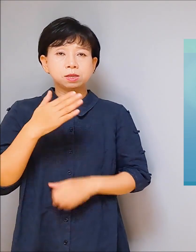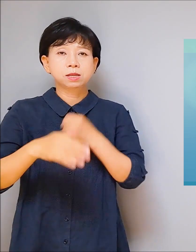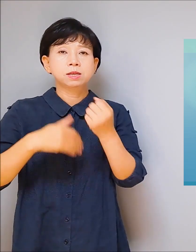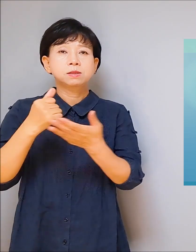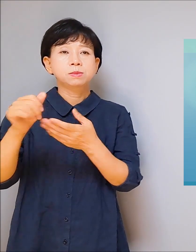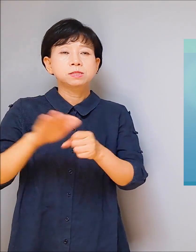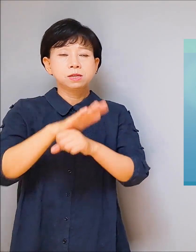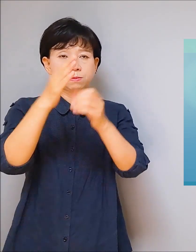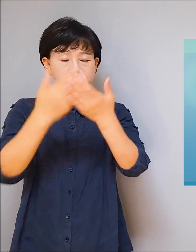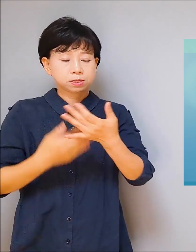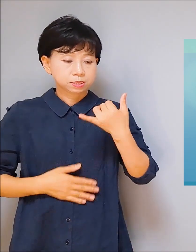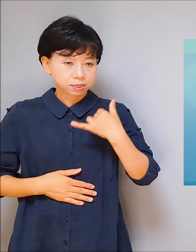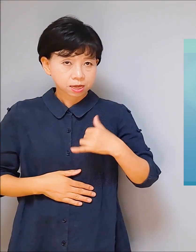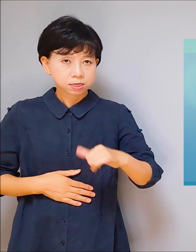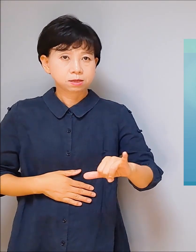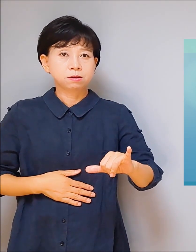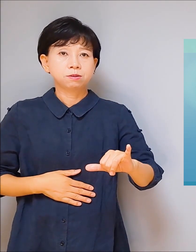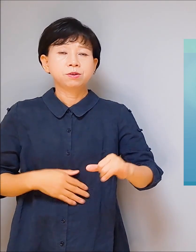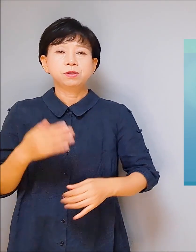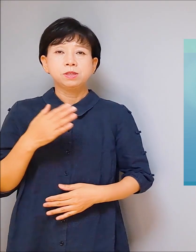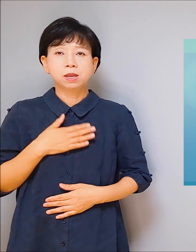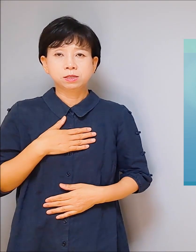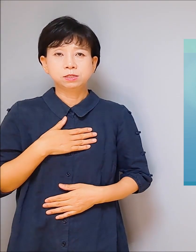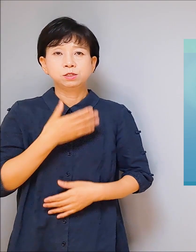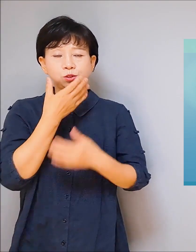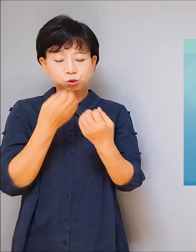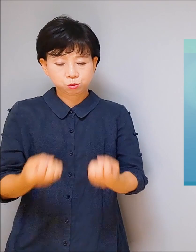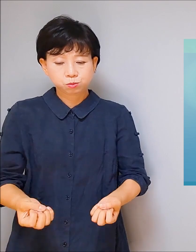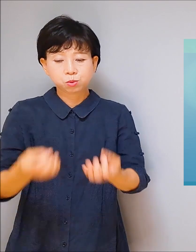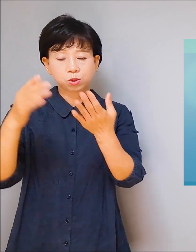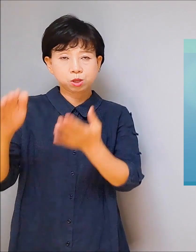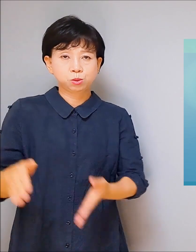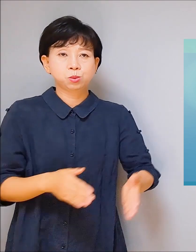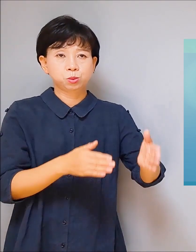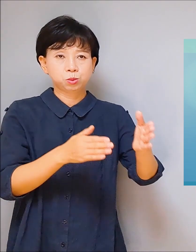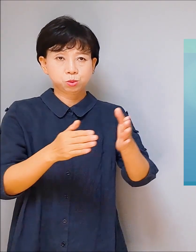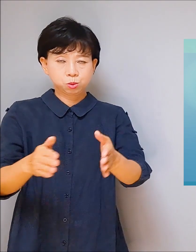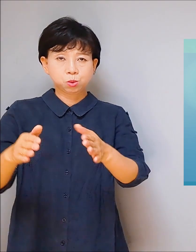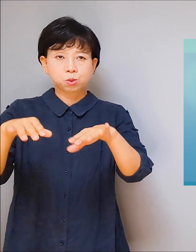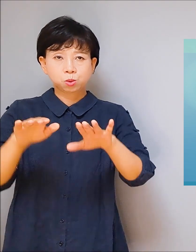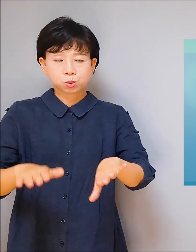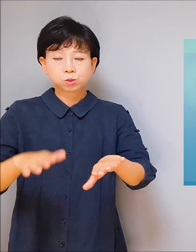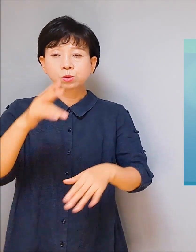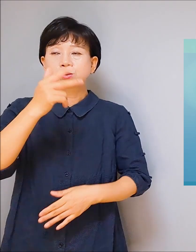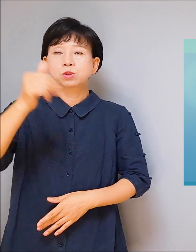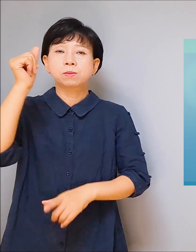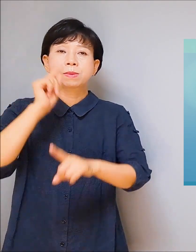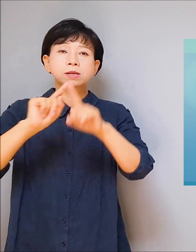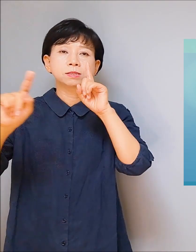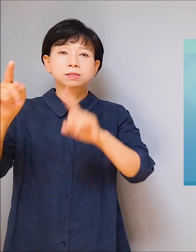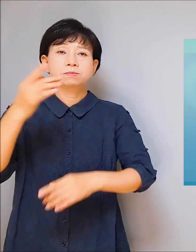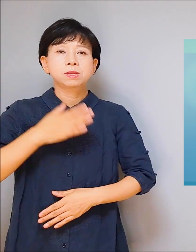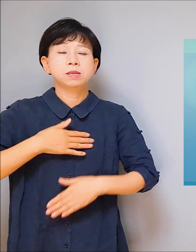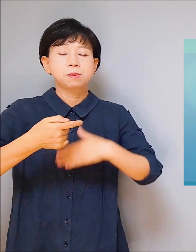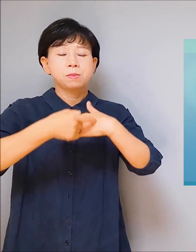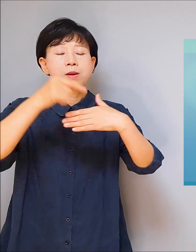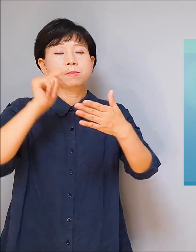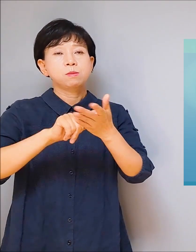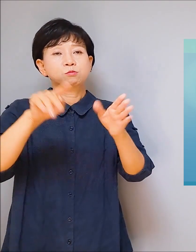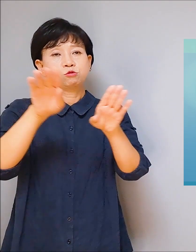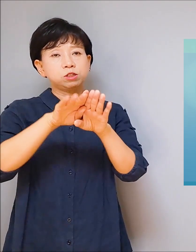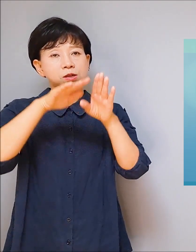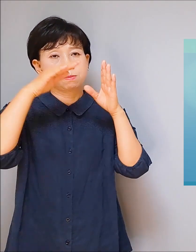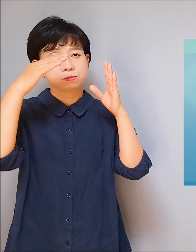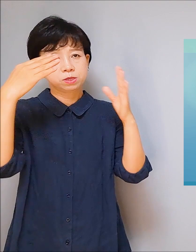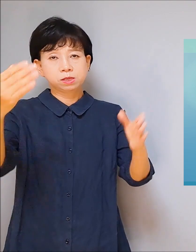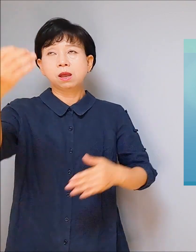나는 하나님의 사랑받는 자녀입니다. 나는 축복의 통로입니다. 오늘도 주의 말씀에 내